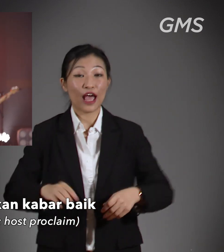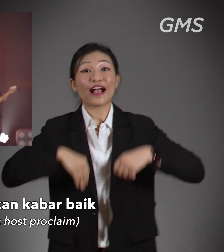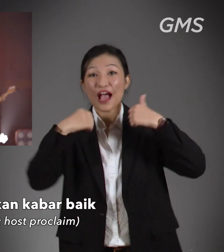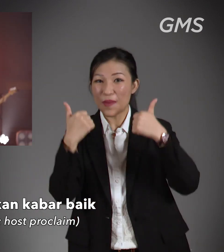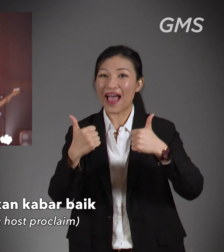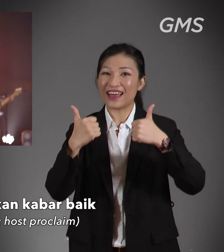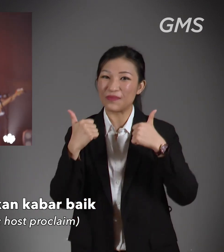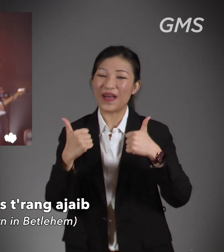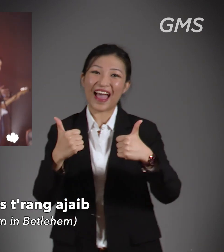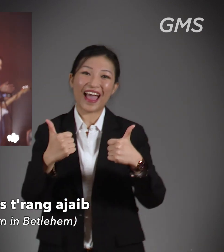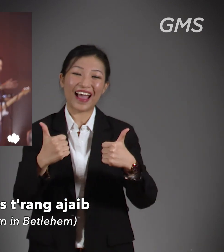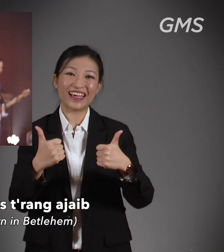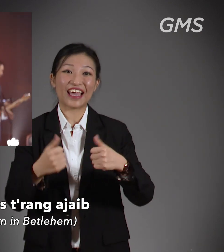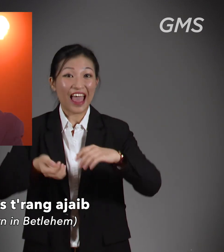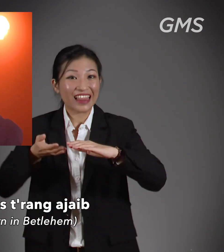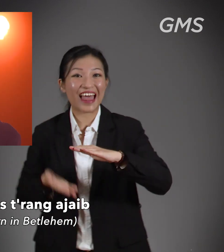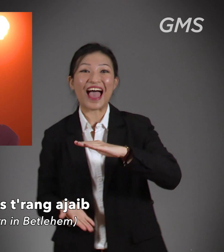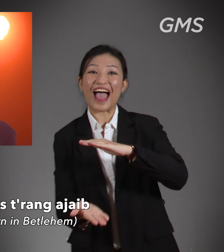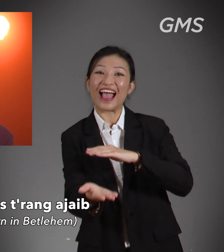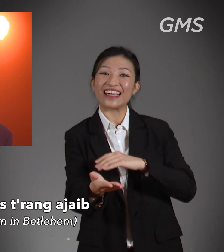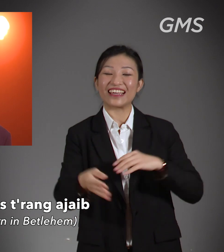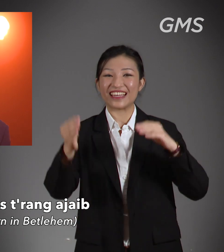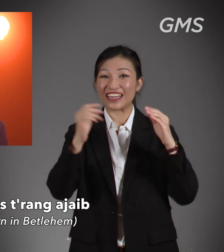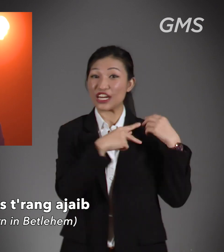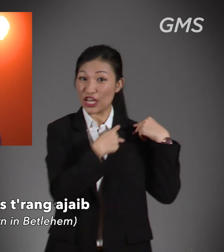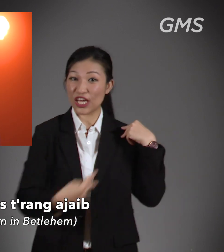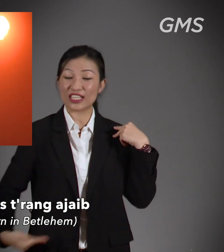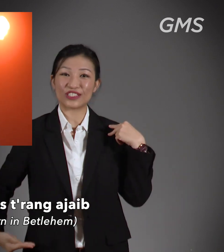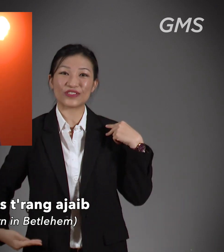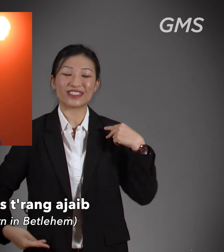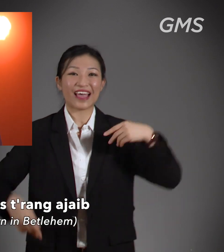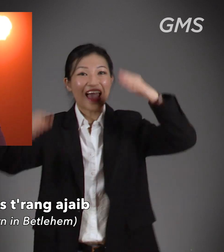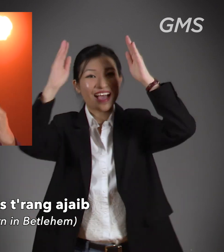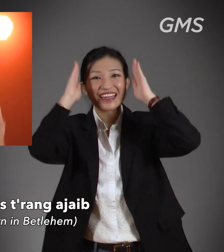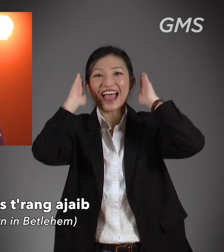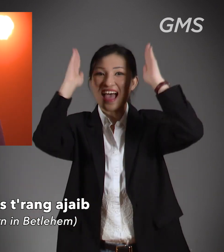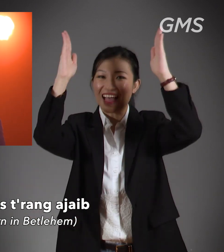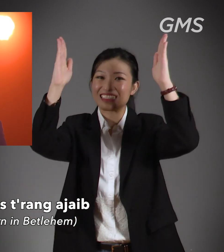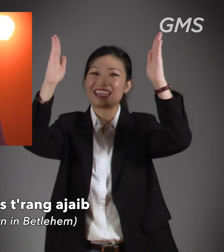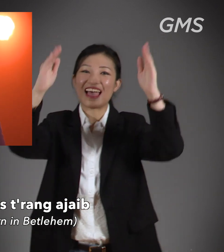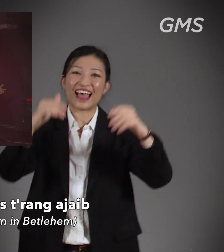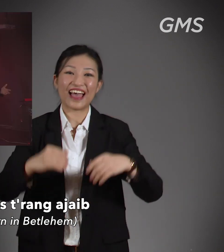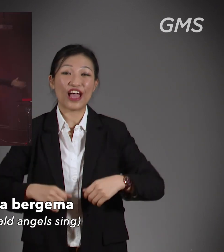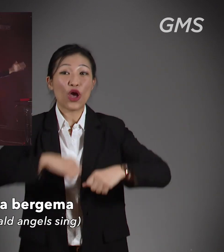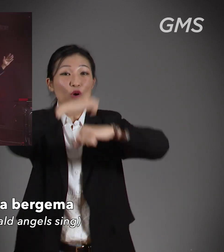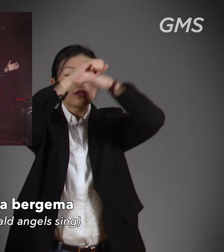bermaklumkan kabar baik, lahir Kristus